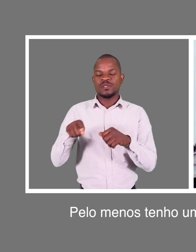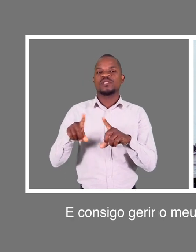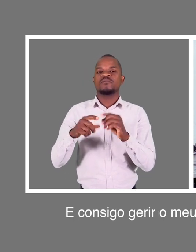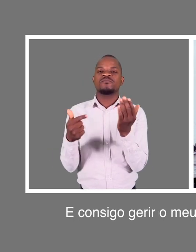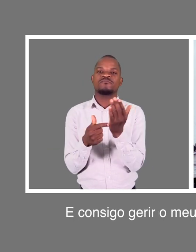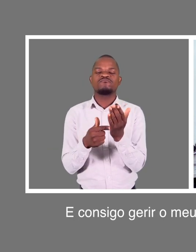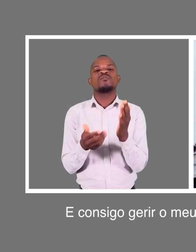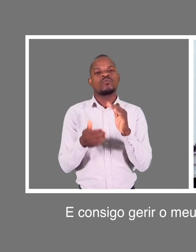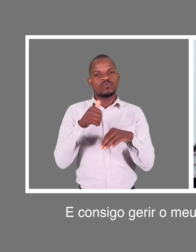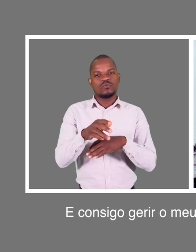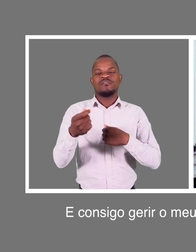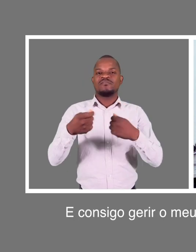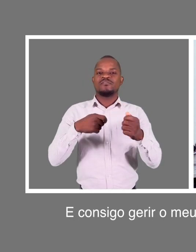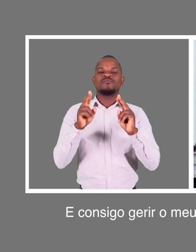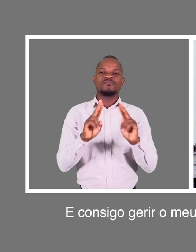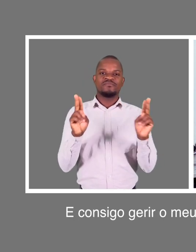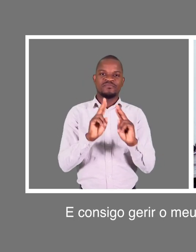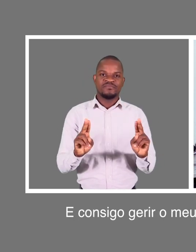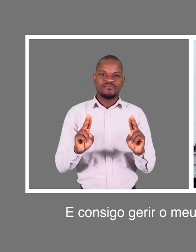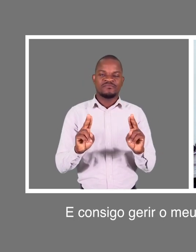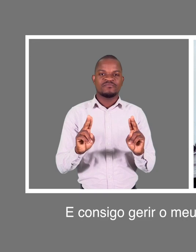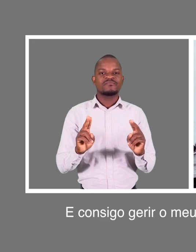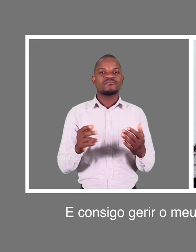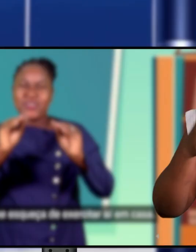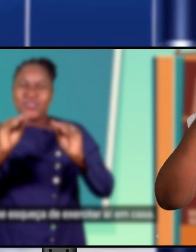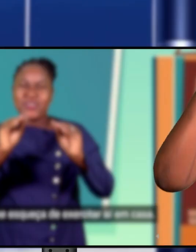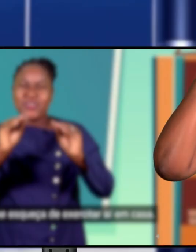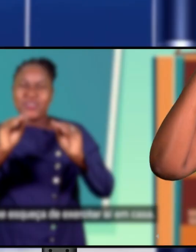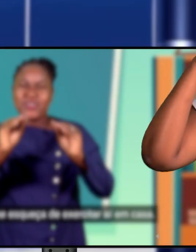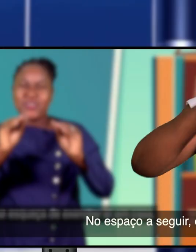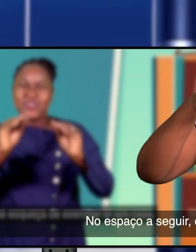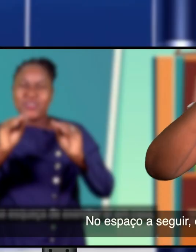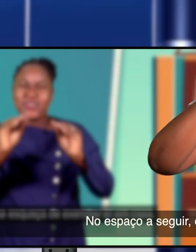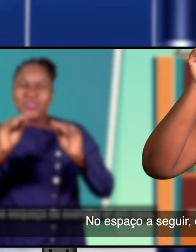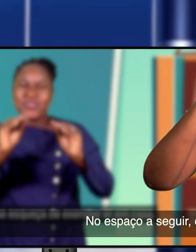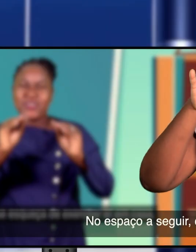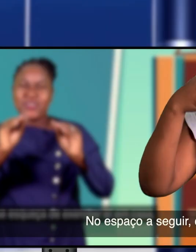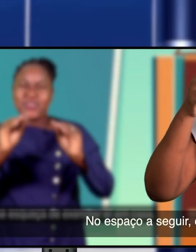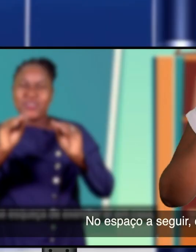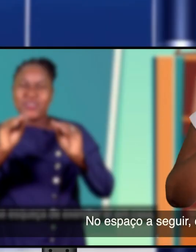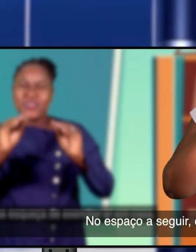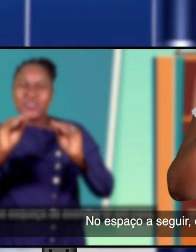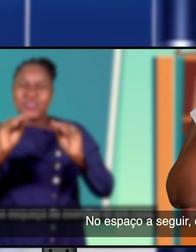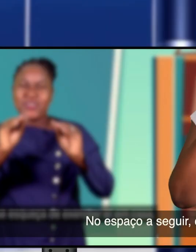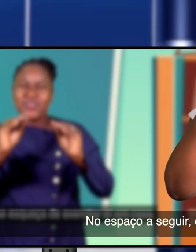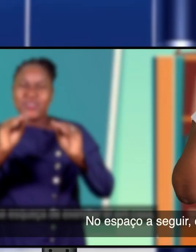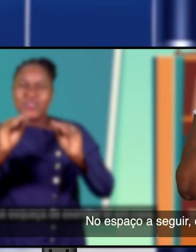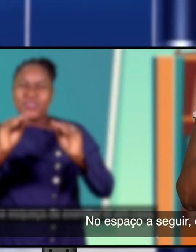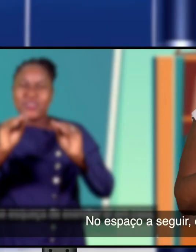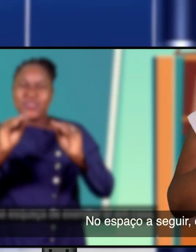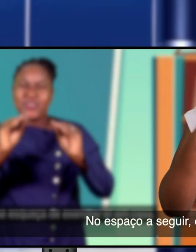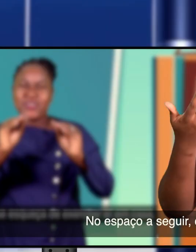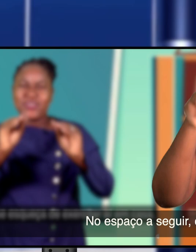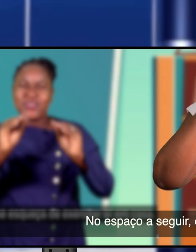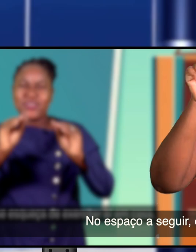proteger e consigo gerir o estoque e ter as minhas vendas em dia. No espaço a seguir, conheça alguns sinais